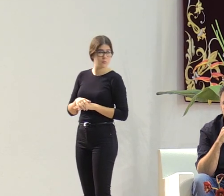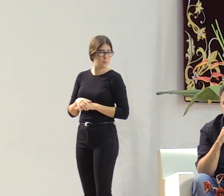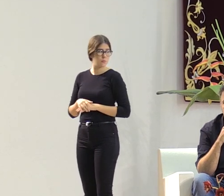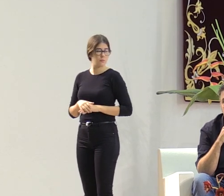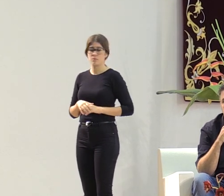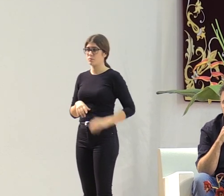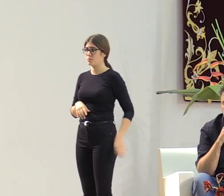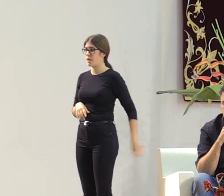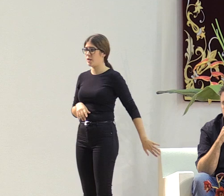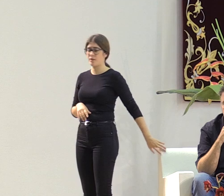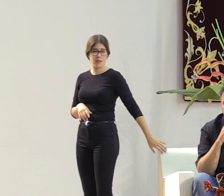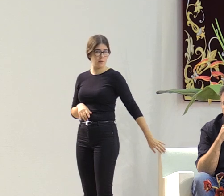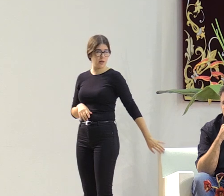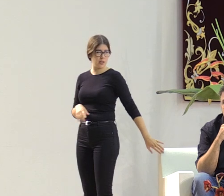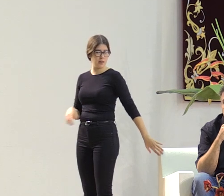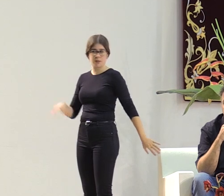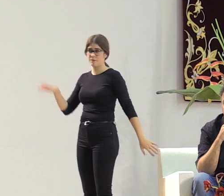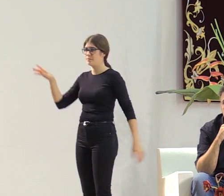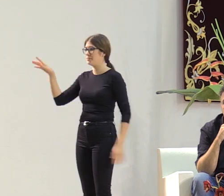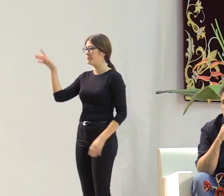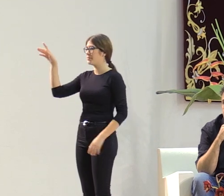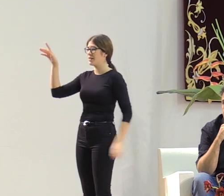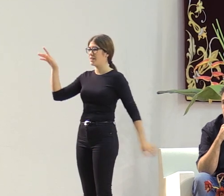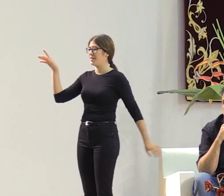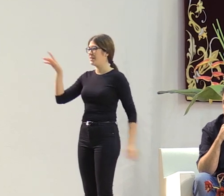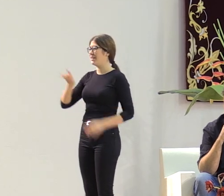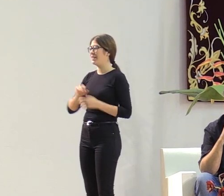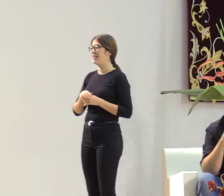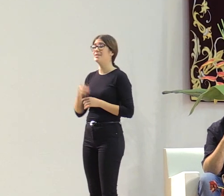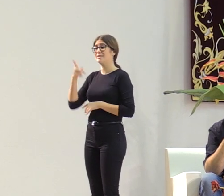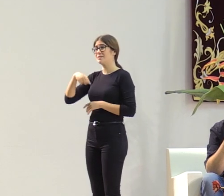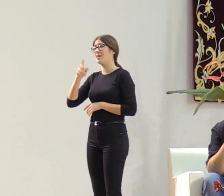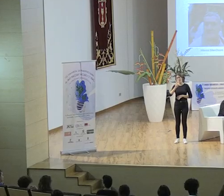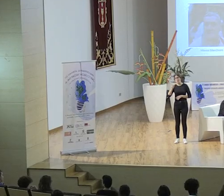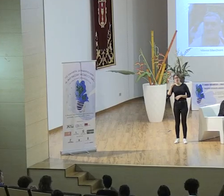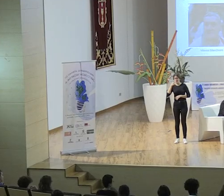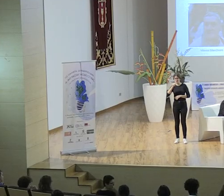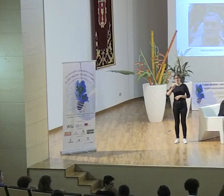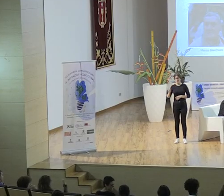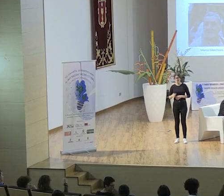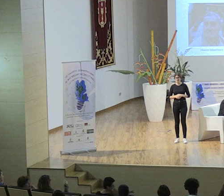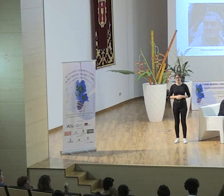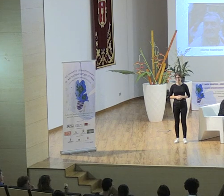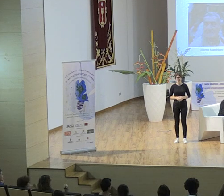pero digo. Me viene a la cabeza Carlos Monclús, que está también por aquí, que él siempre plantea